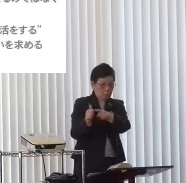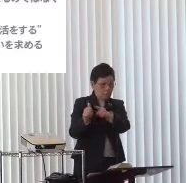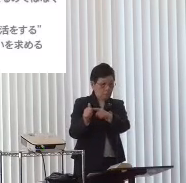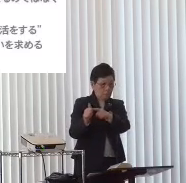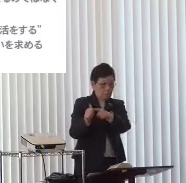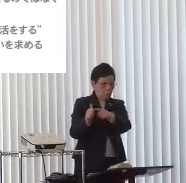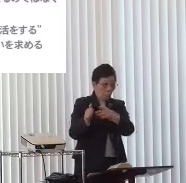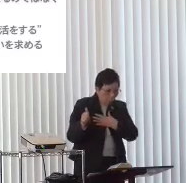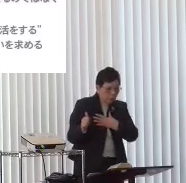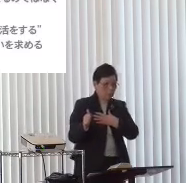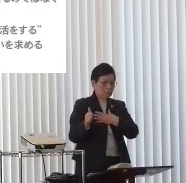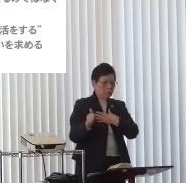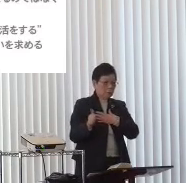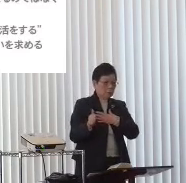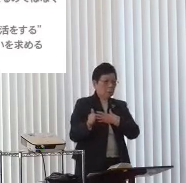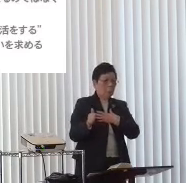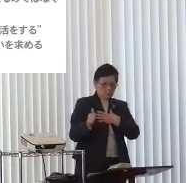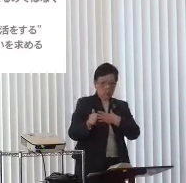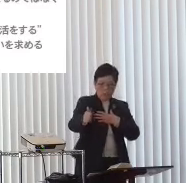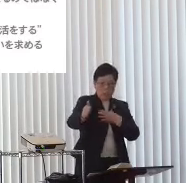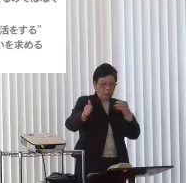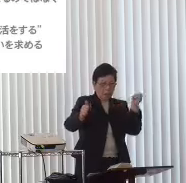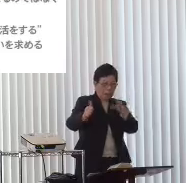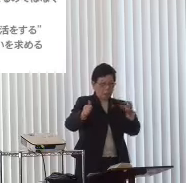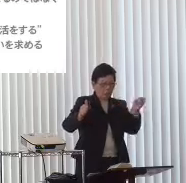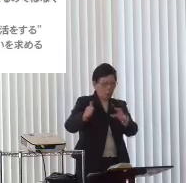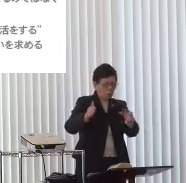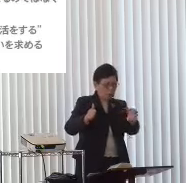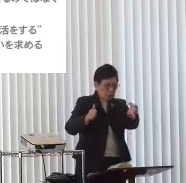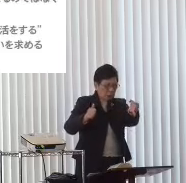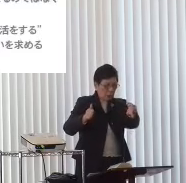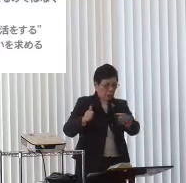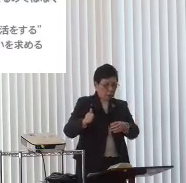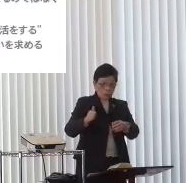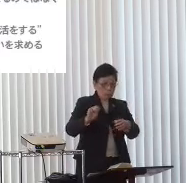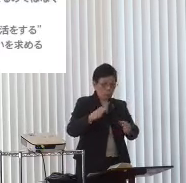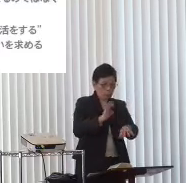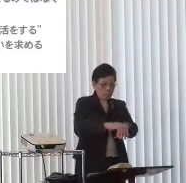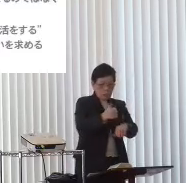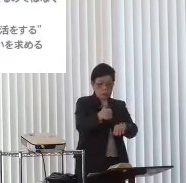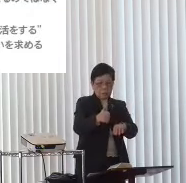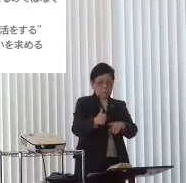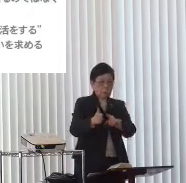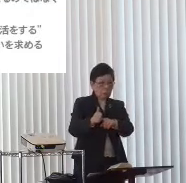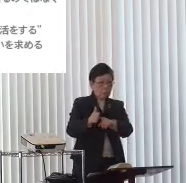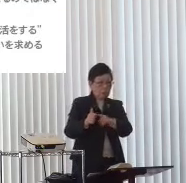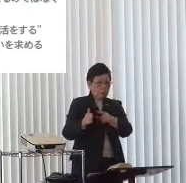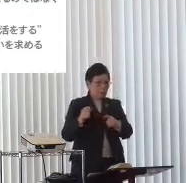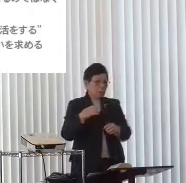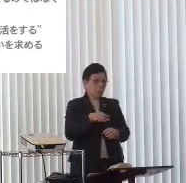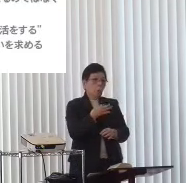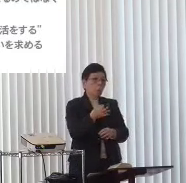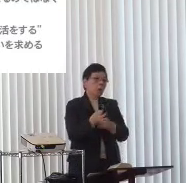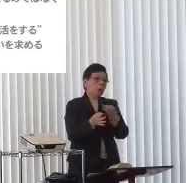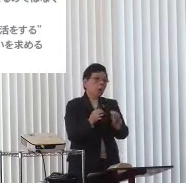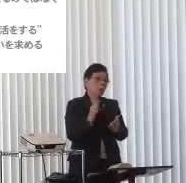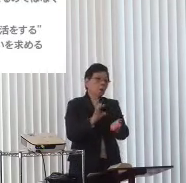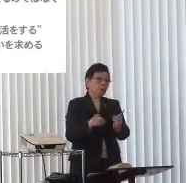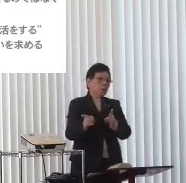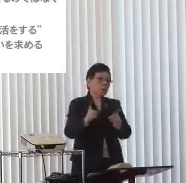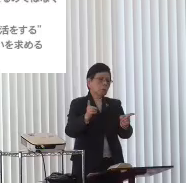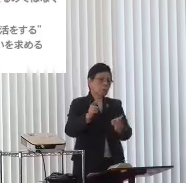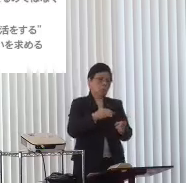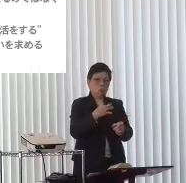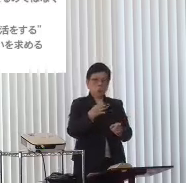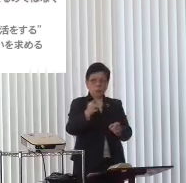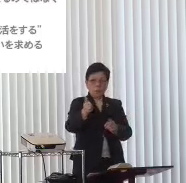の優勝した東洋大学の監督はあんまり大きい声で言わないそうなんですけども、それでも選手はその監督がお前ちょっとオーバーペ